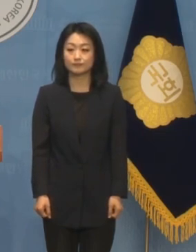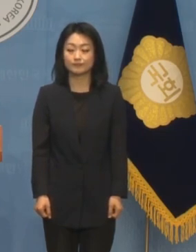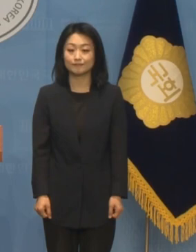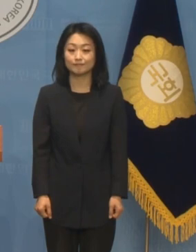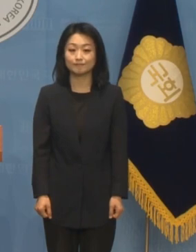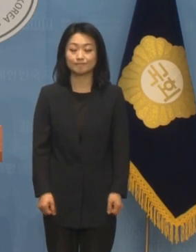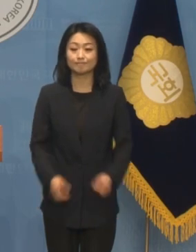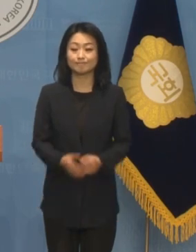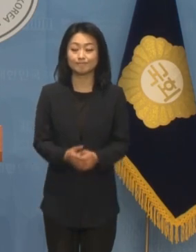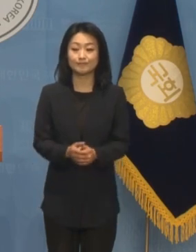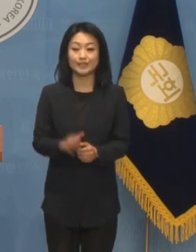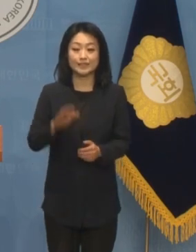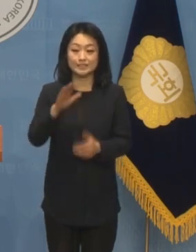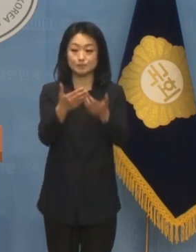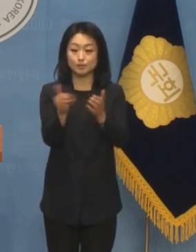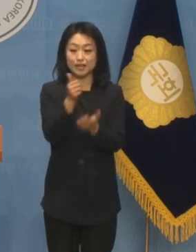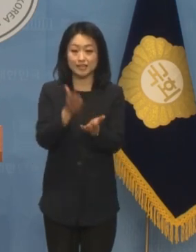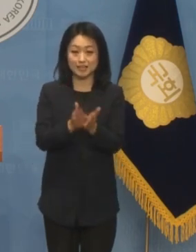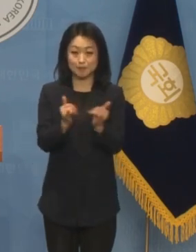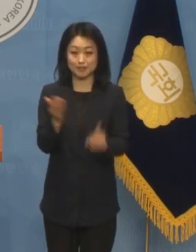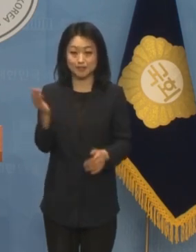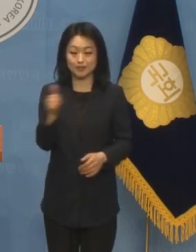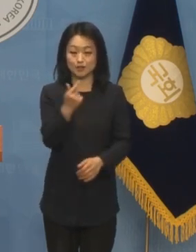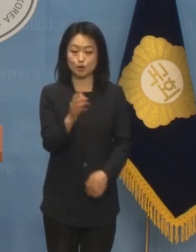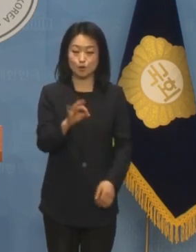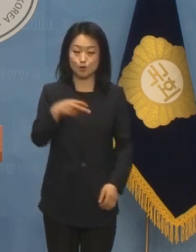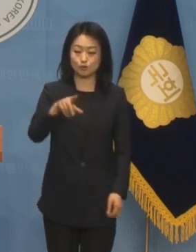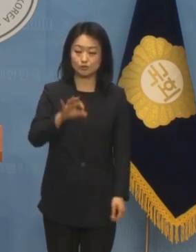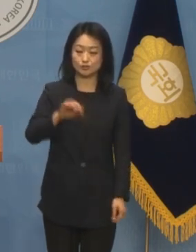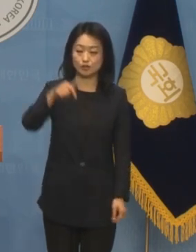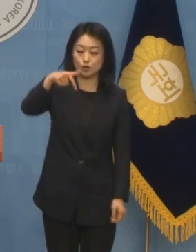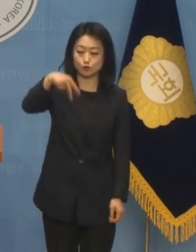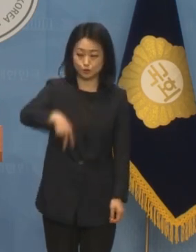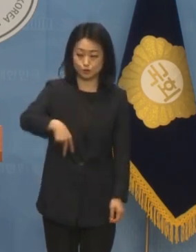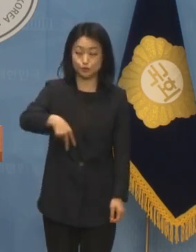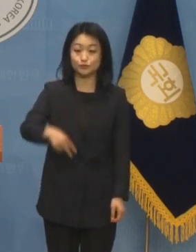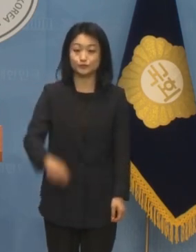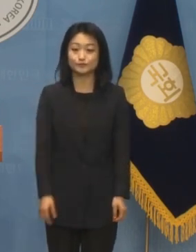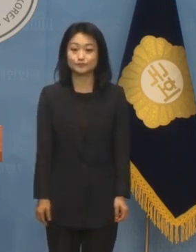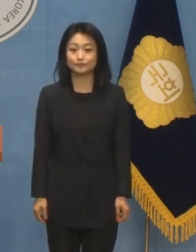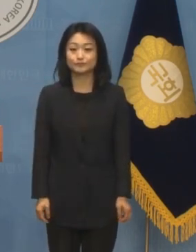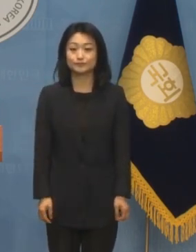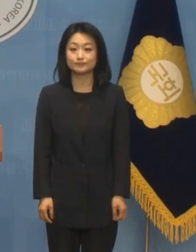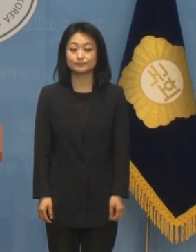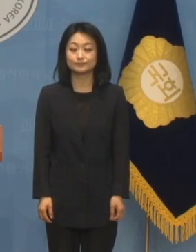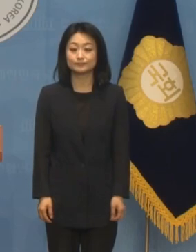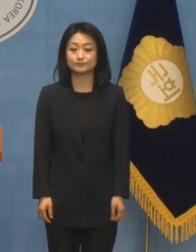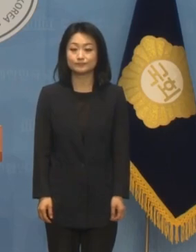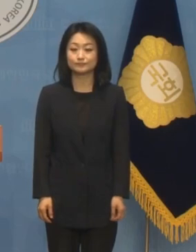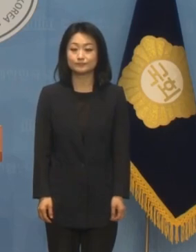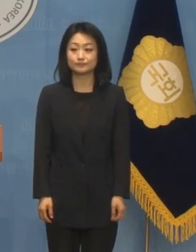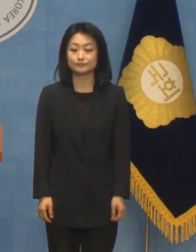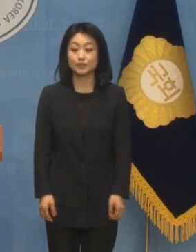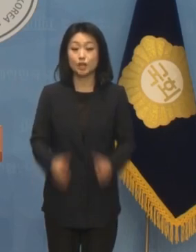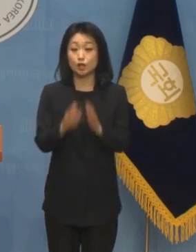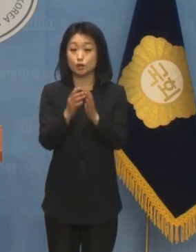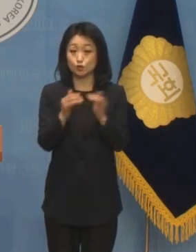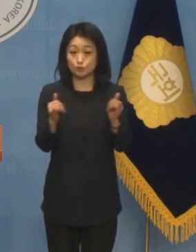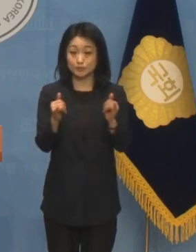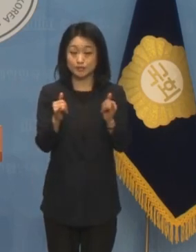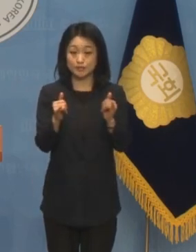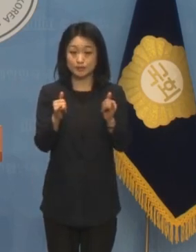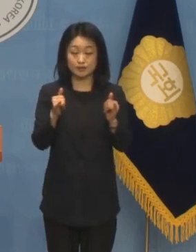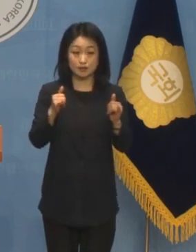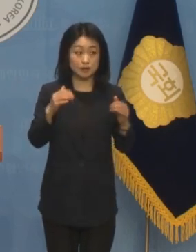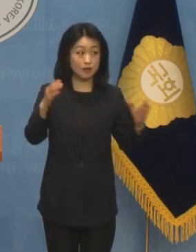예, 시작하겠습니다. 진보당 대변인 홍성기입니다. 오전 브리핑 드리겠습니다. 우리 국민의